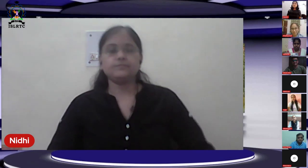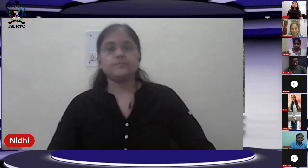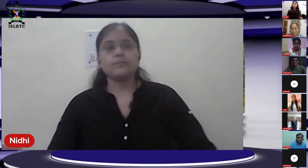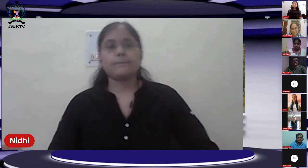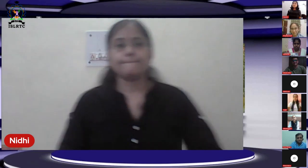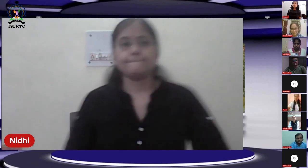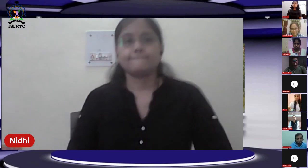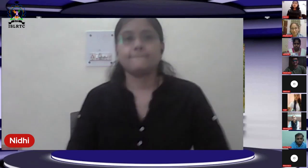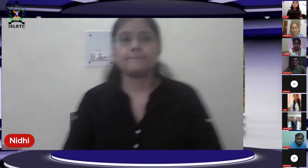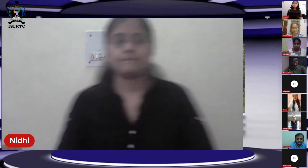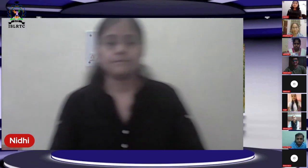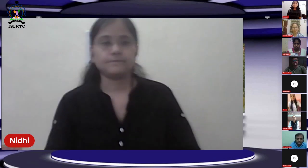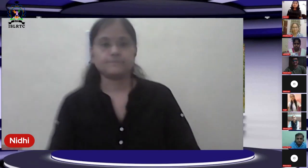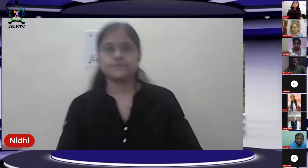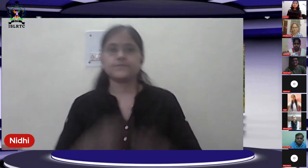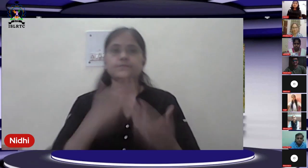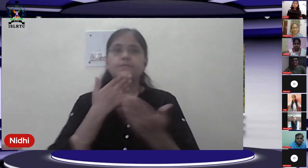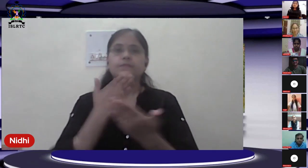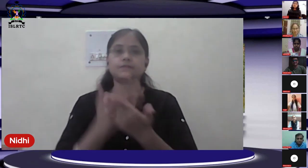यस मैम, थैंक यू मैम।